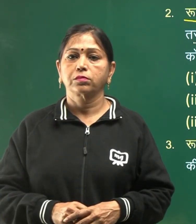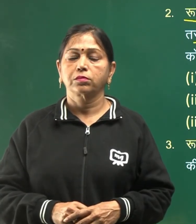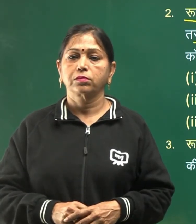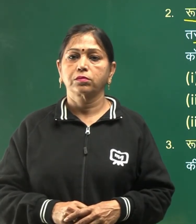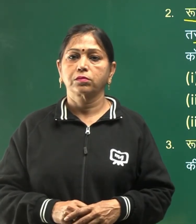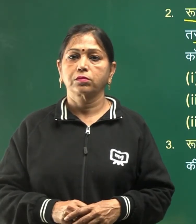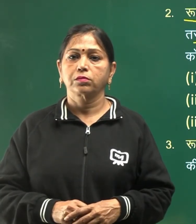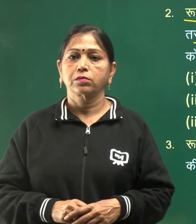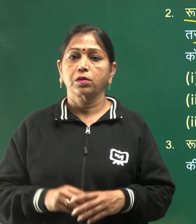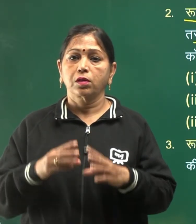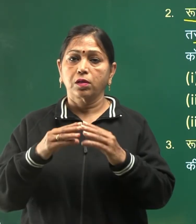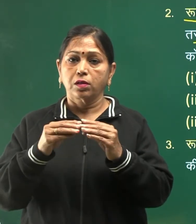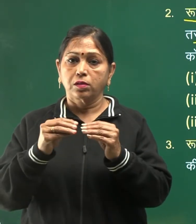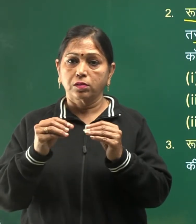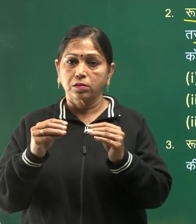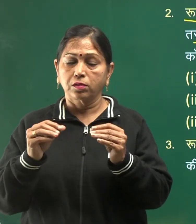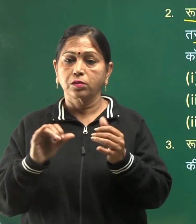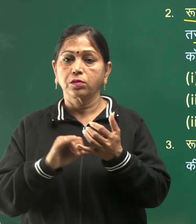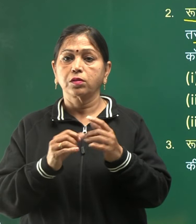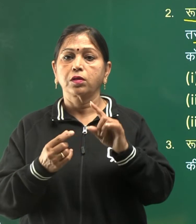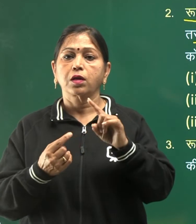तरल संयोजी उत्तक है।